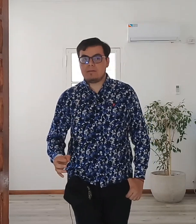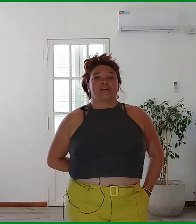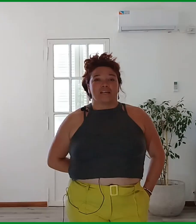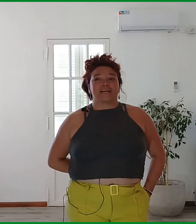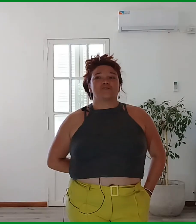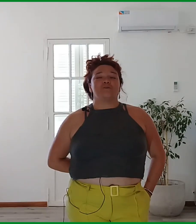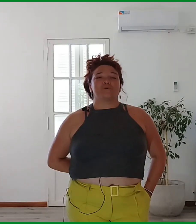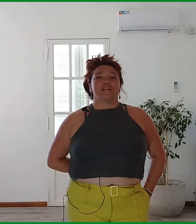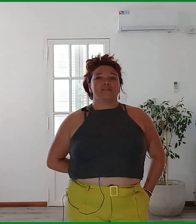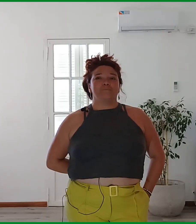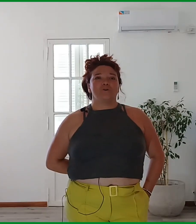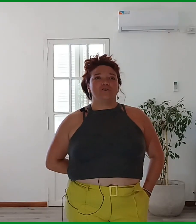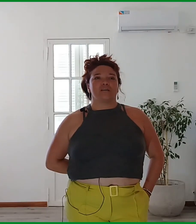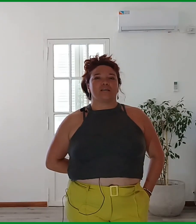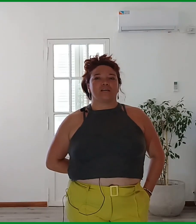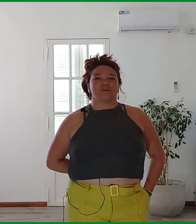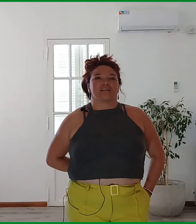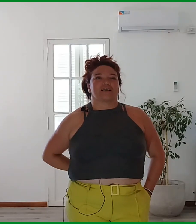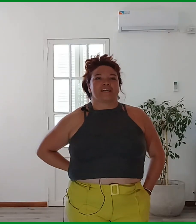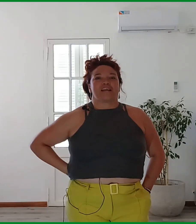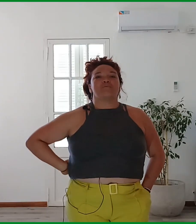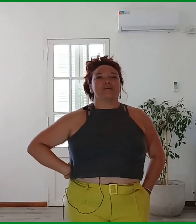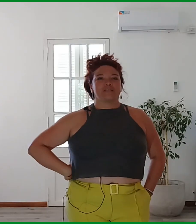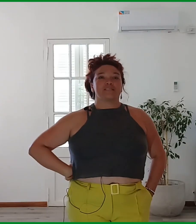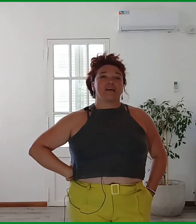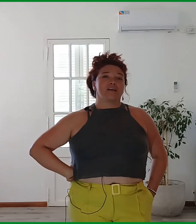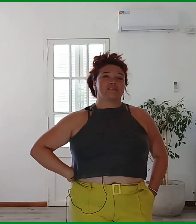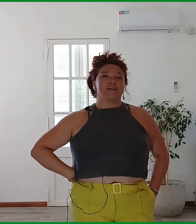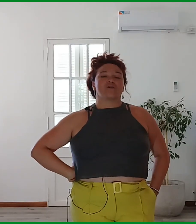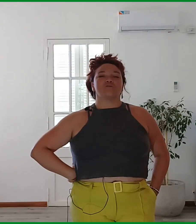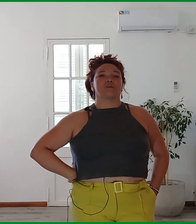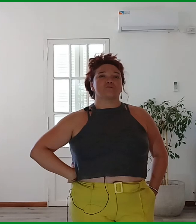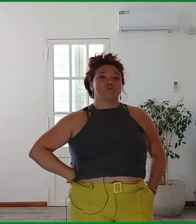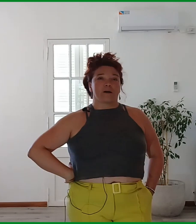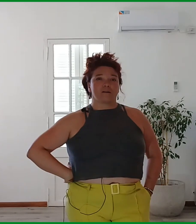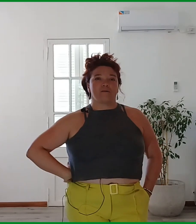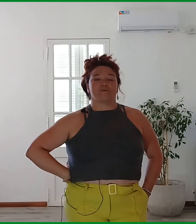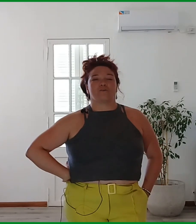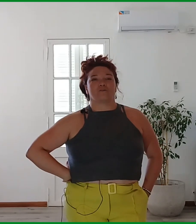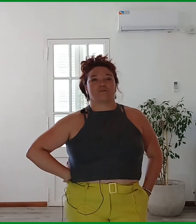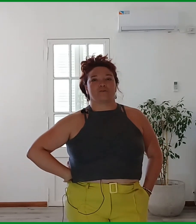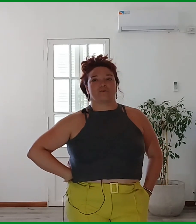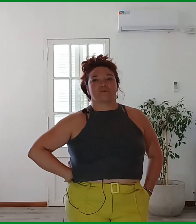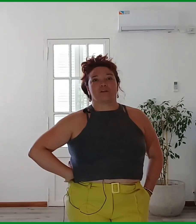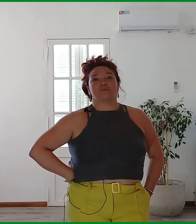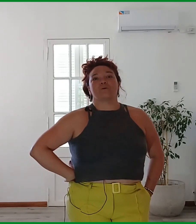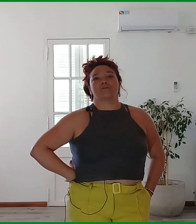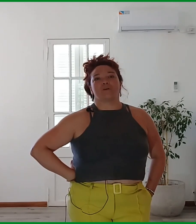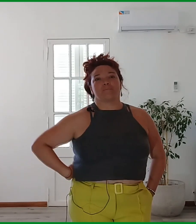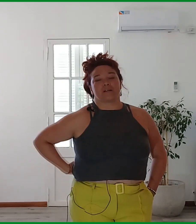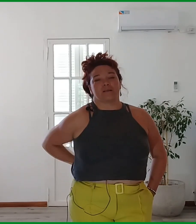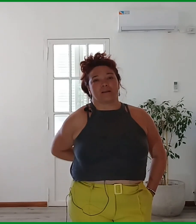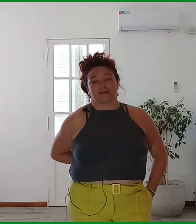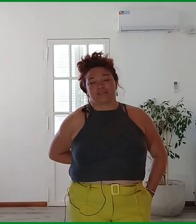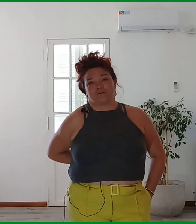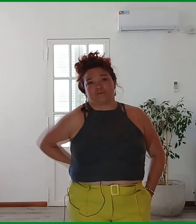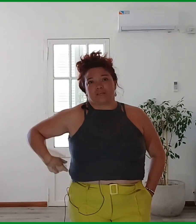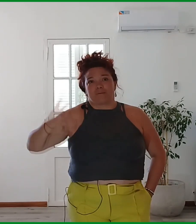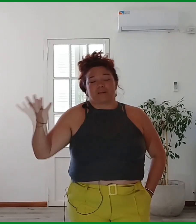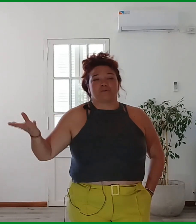En el caso del muralismo, lo que generalmente se hace es consensuar con el dueño de la pared, en el caso si la pared es una